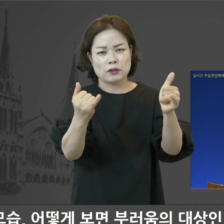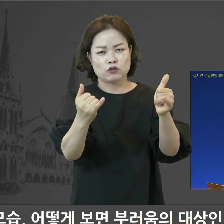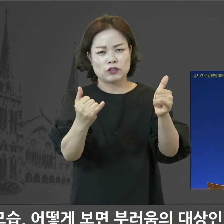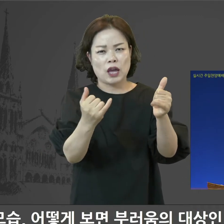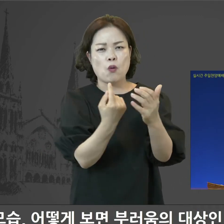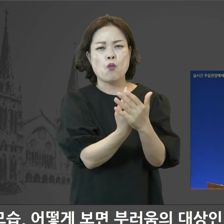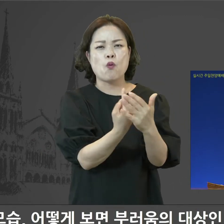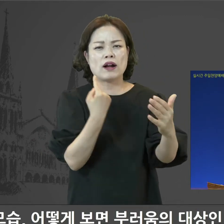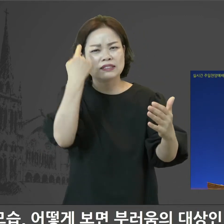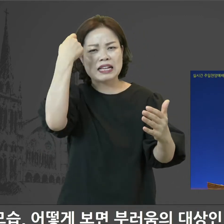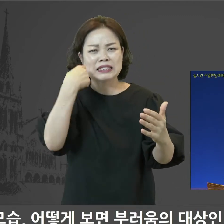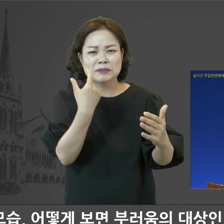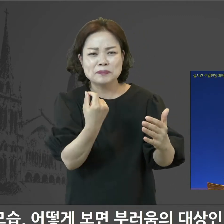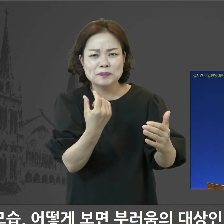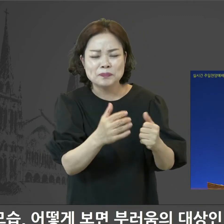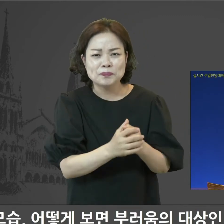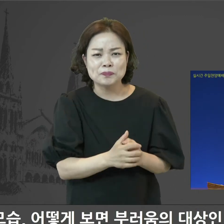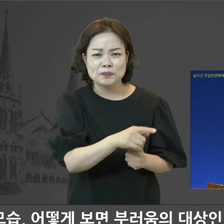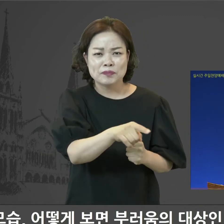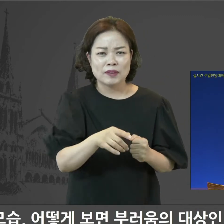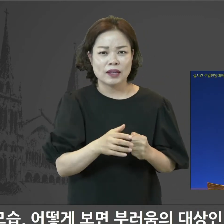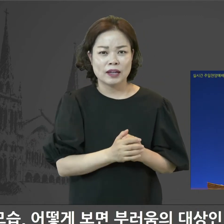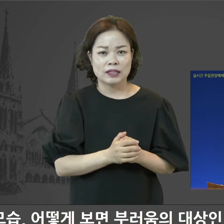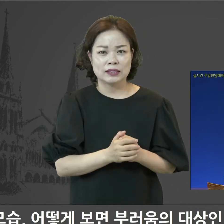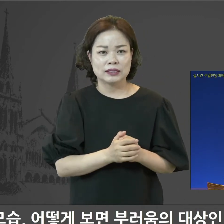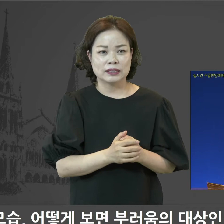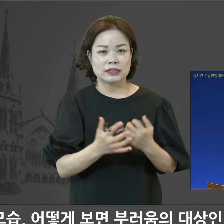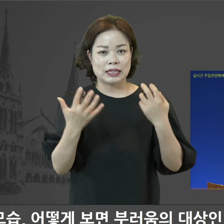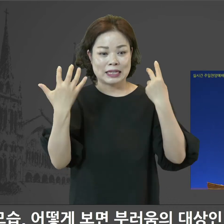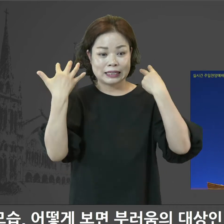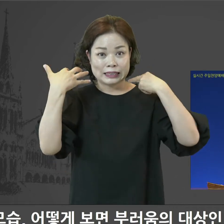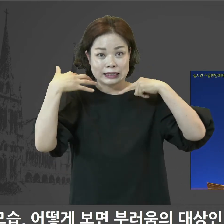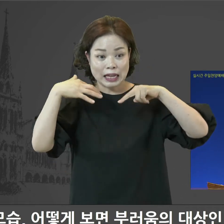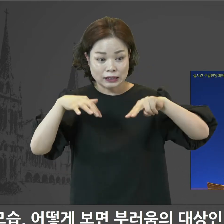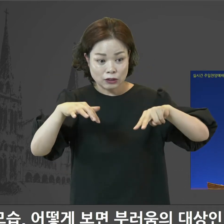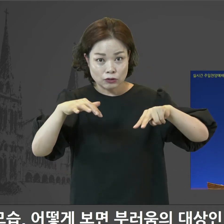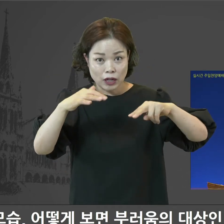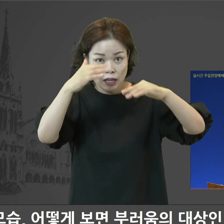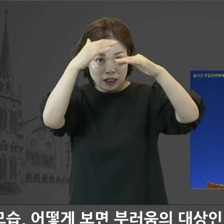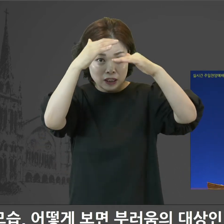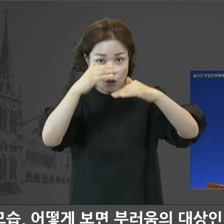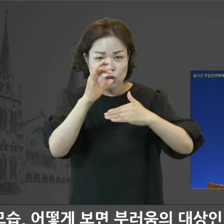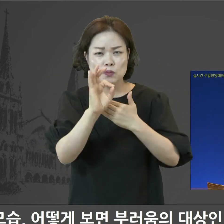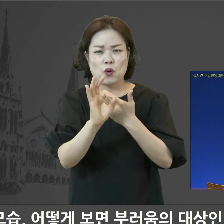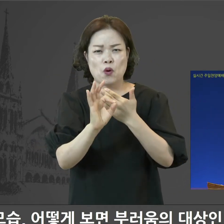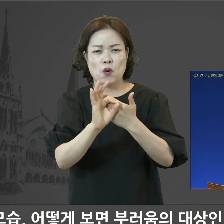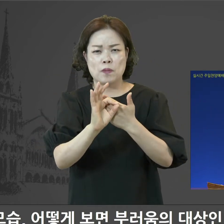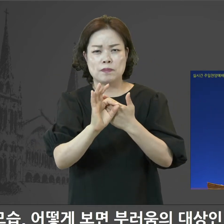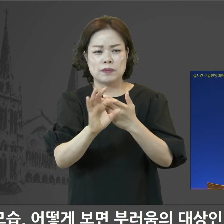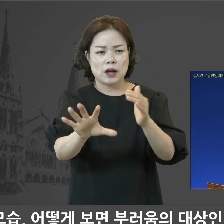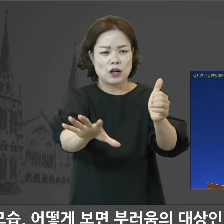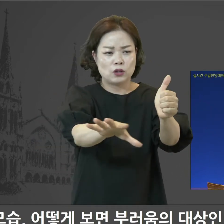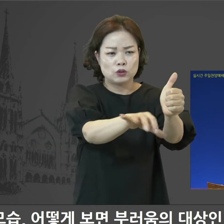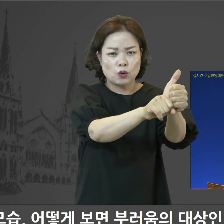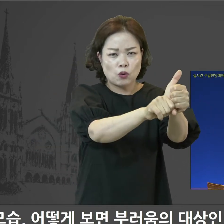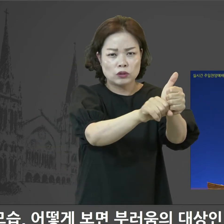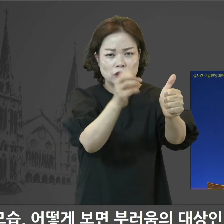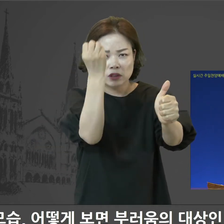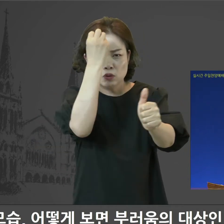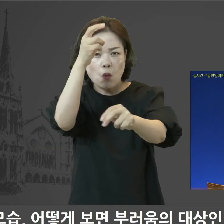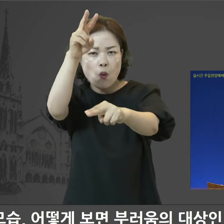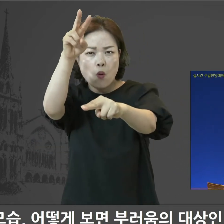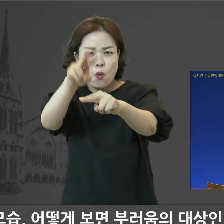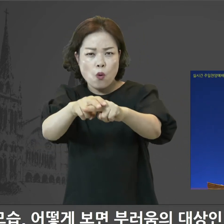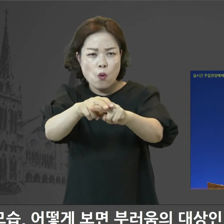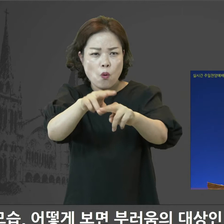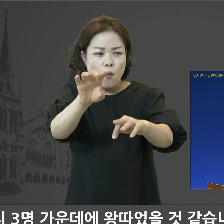같아요. 6절에 본격적으로 시작된 사자굴의 이야기를 보면 총리들과 고관들까지